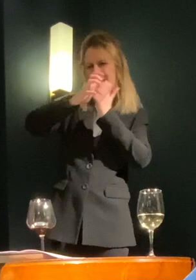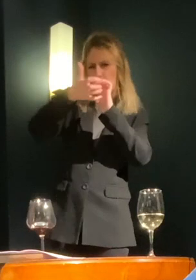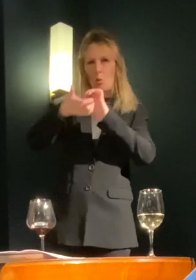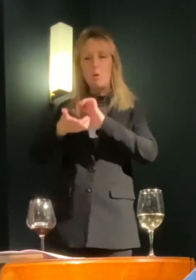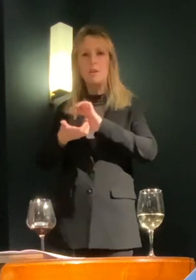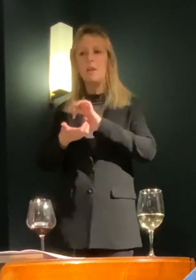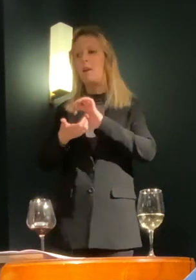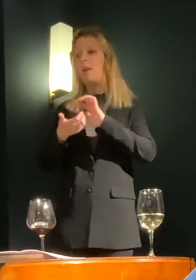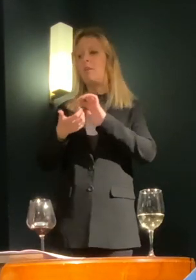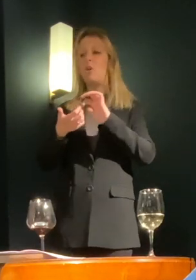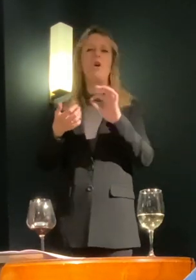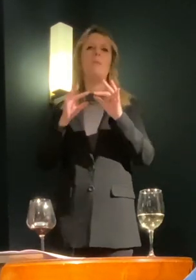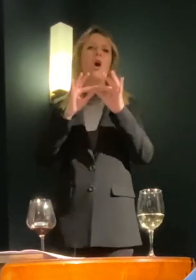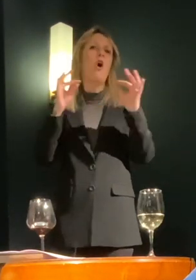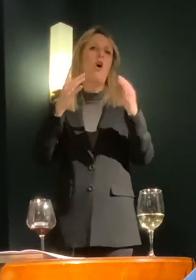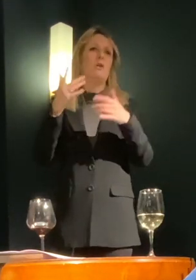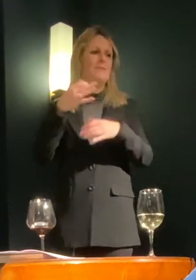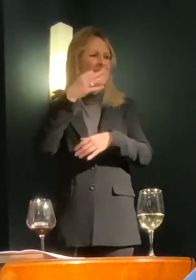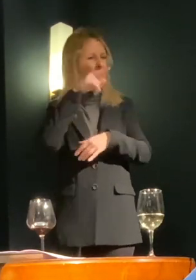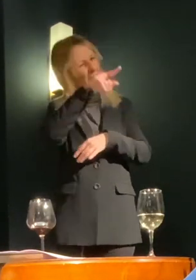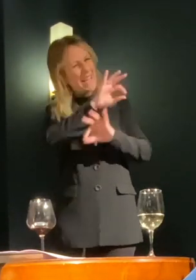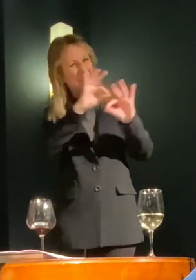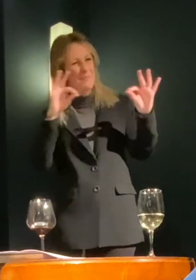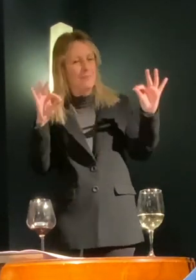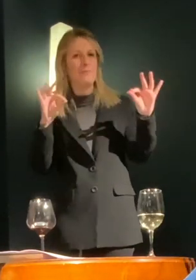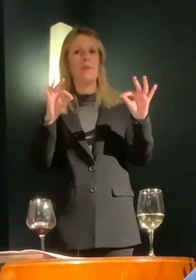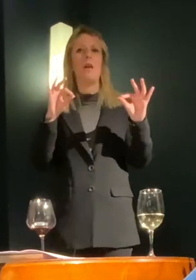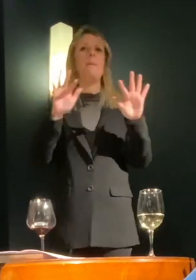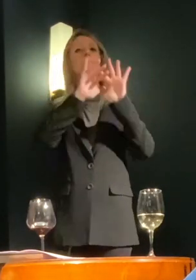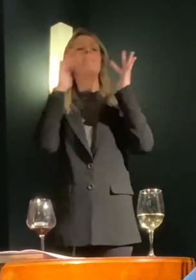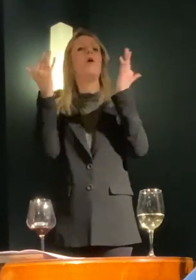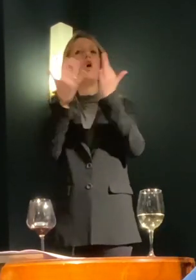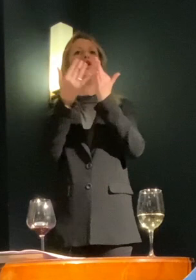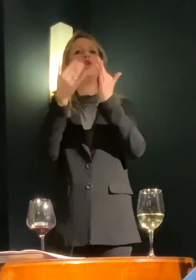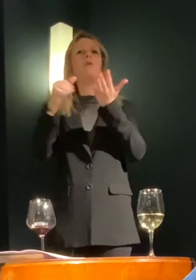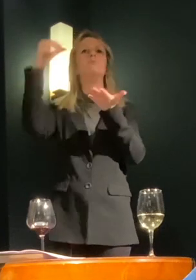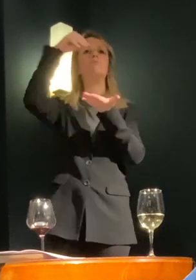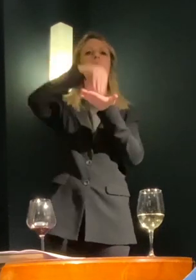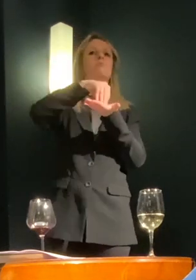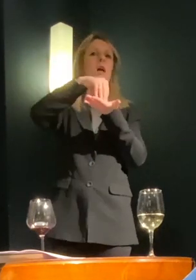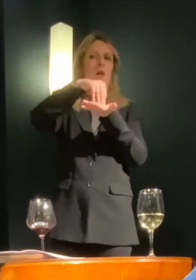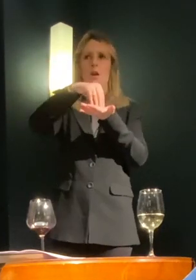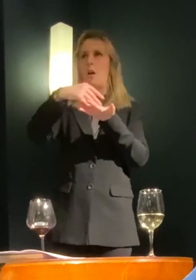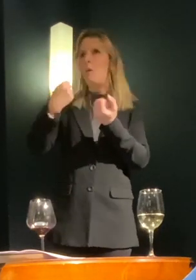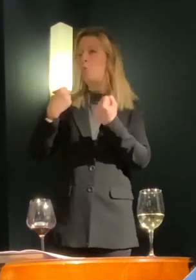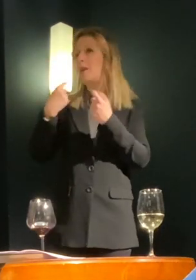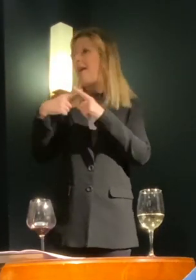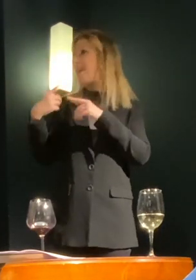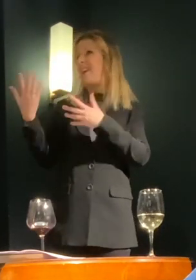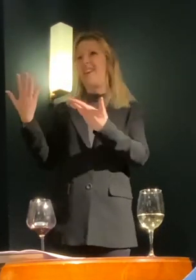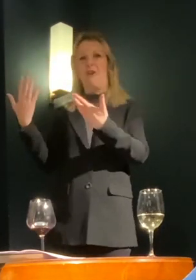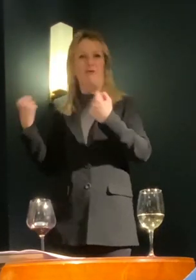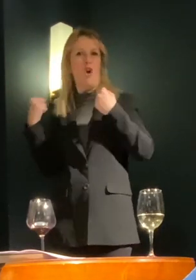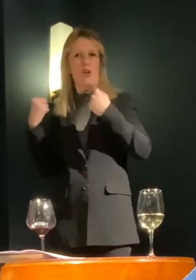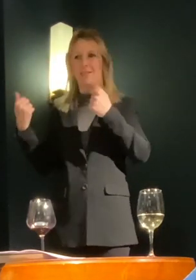trovano il loro posto. Sei sempre nel lì. Mondo. Alla fine il loro posto nel mondo, la loro nicchia se la trovano, anche facendosi forza l'uno con l'altro o anche